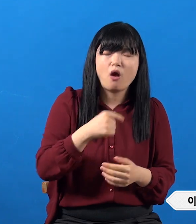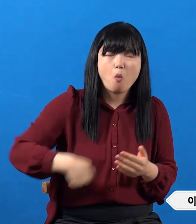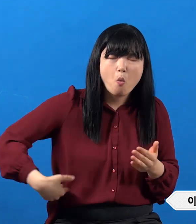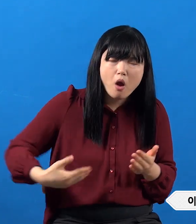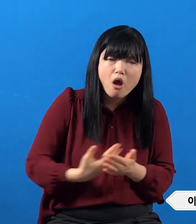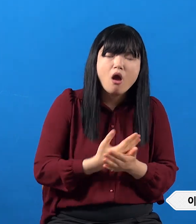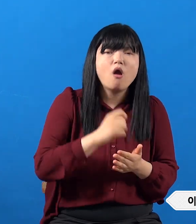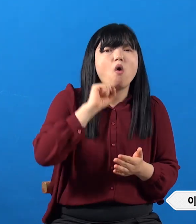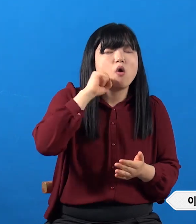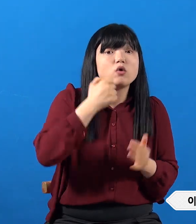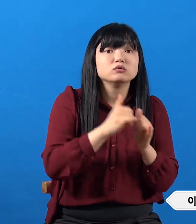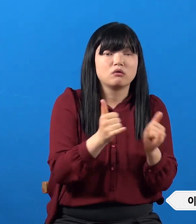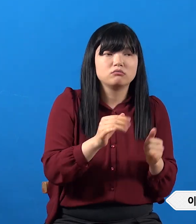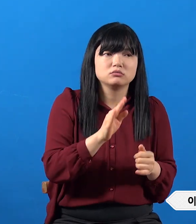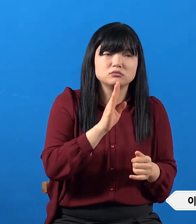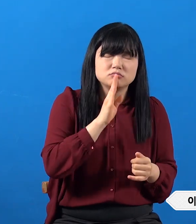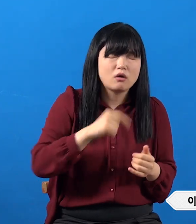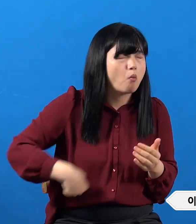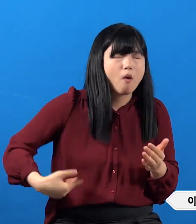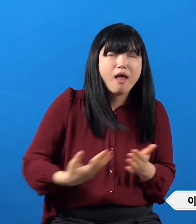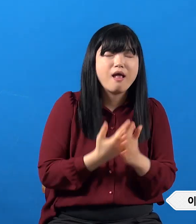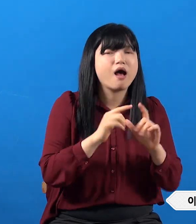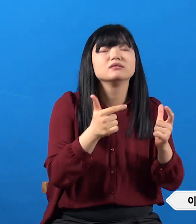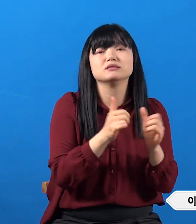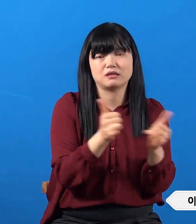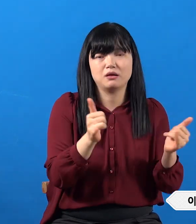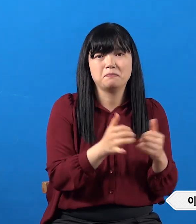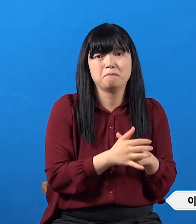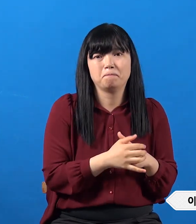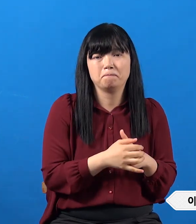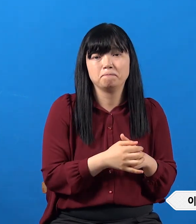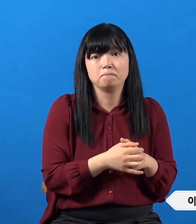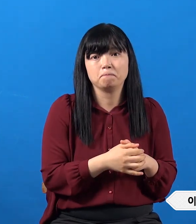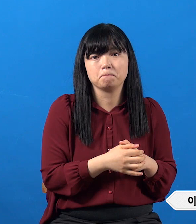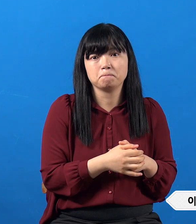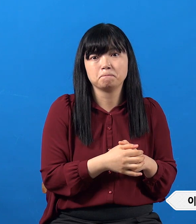회개하기 힘든 사람이고 실제로 회개 안 하는 사람들입니다.